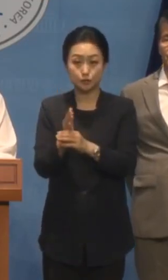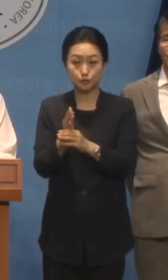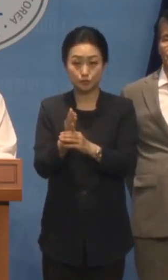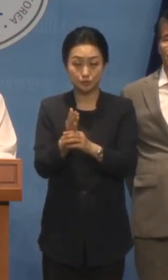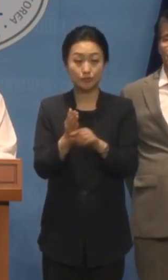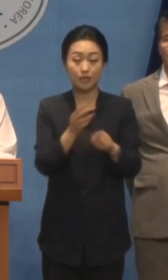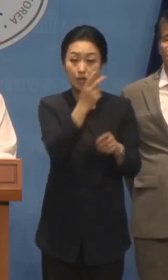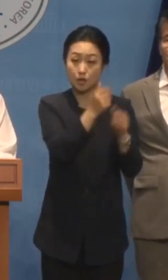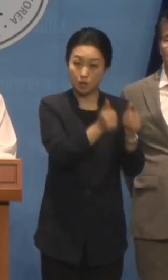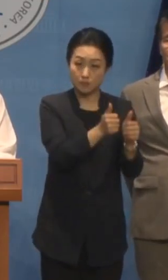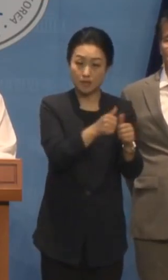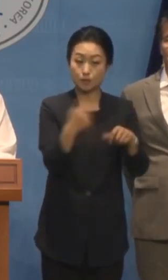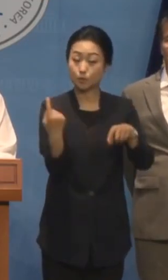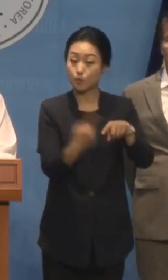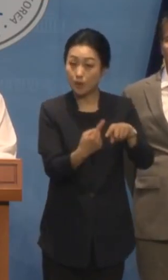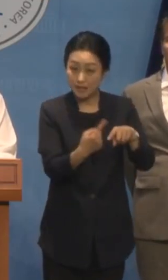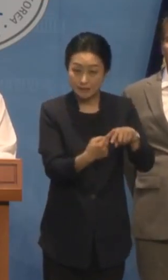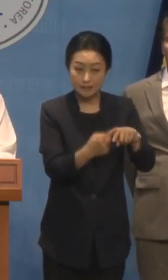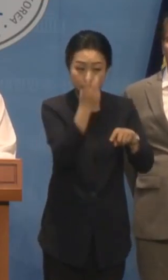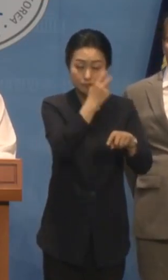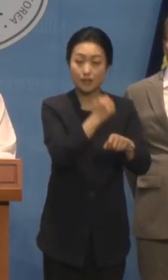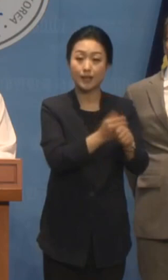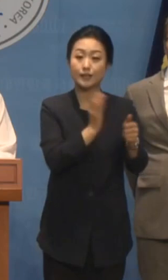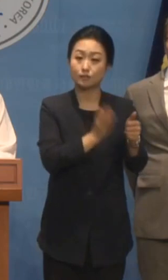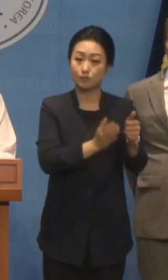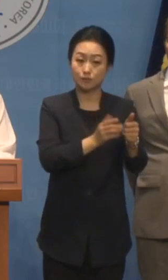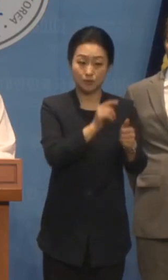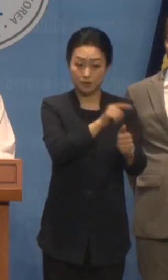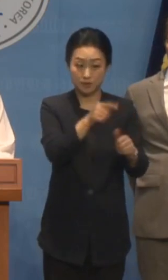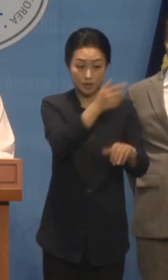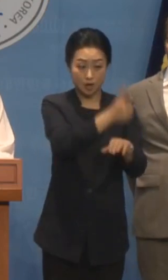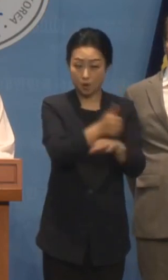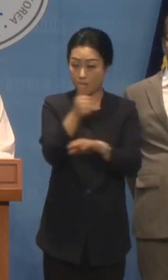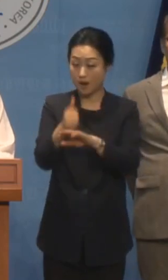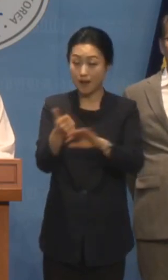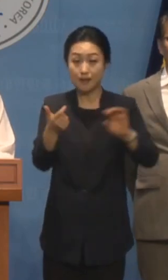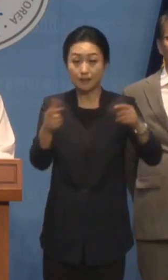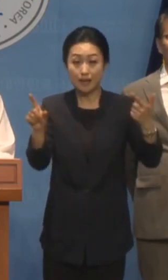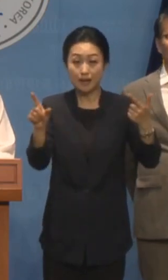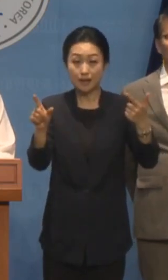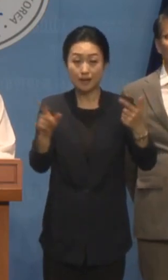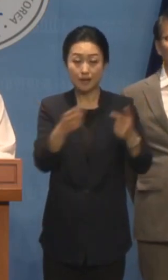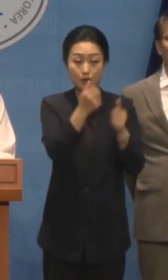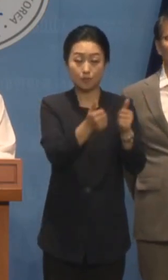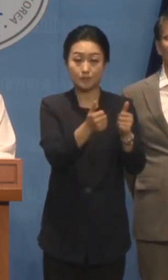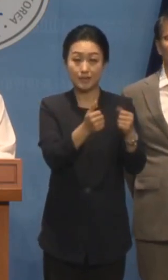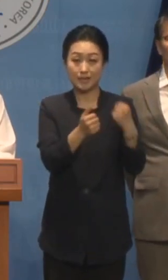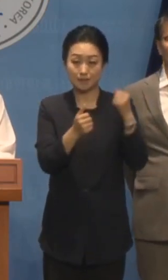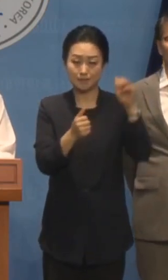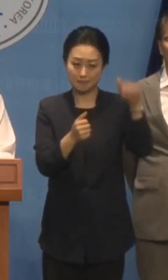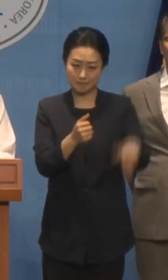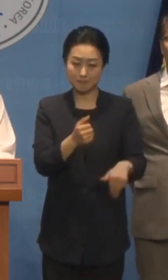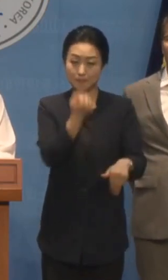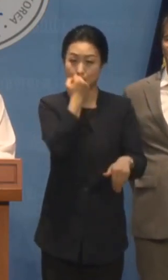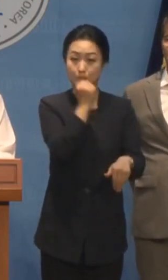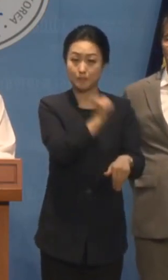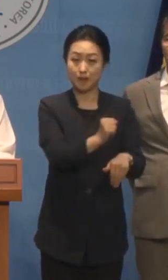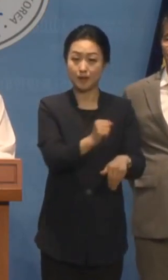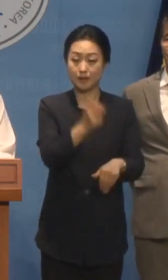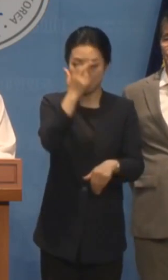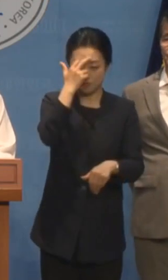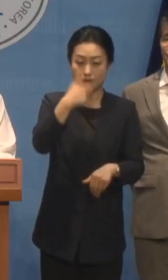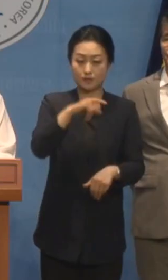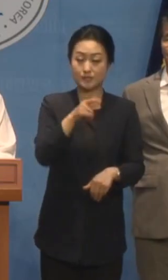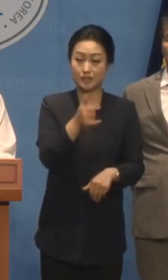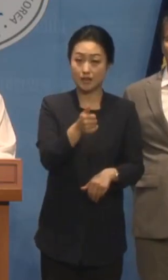바란다. 만약 공수처와 검찰이 결론이 다를 경우 검찰의 의상은 추락하고 말 것이다. 최재형 목사가 직접